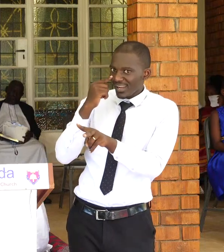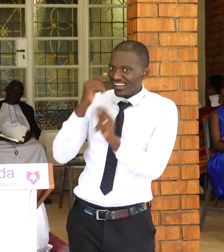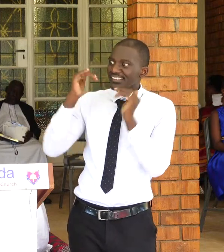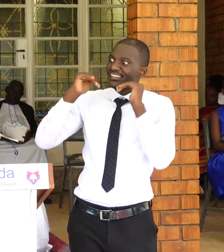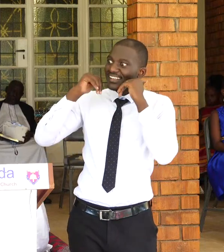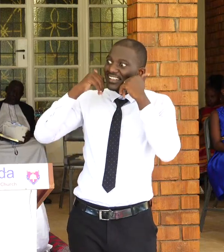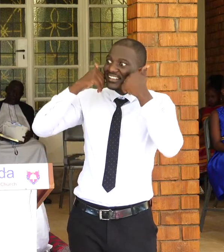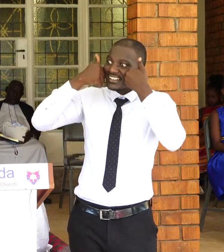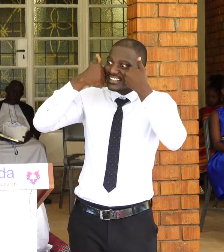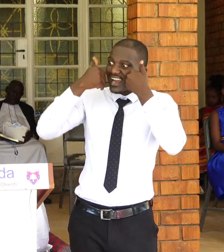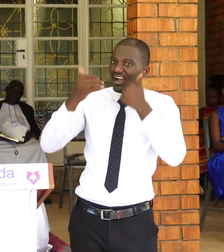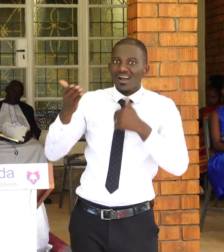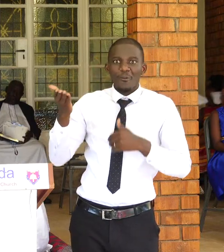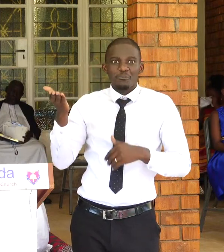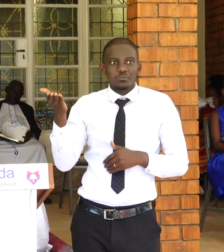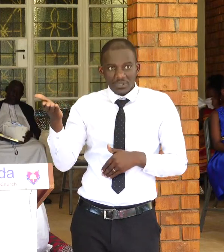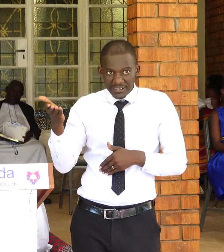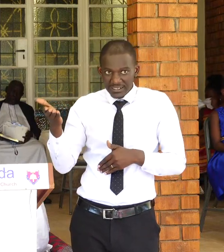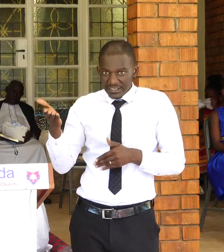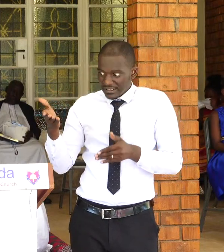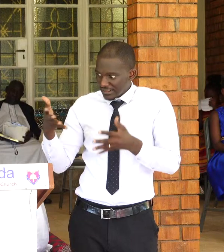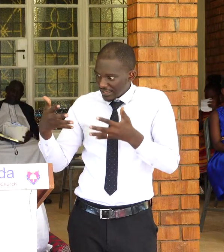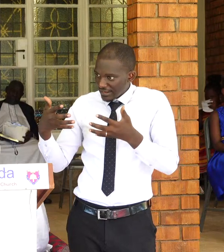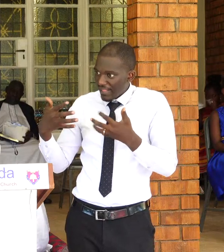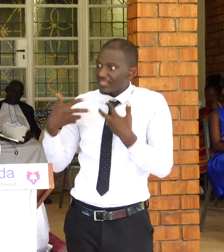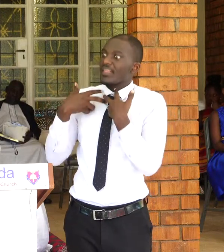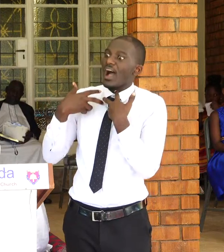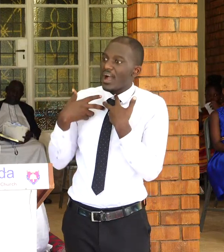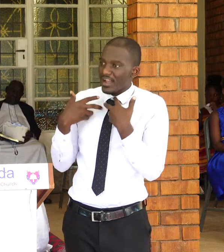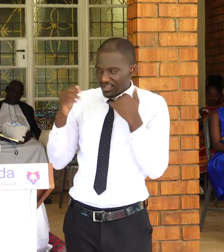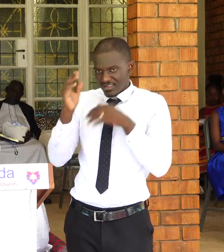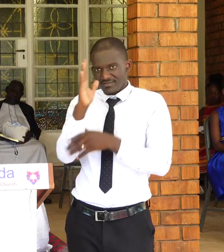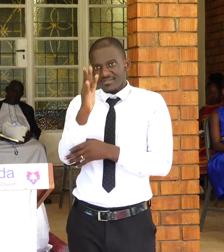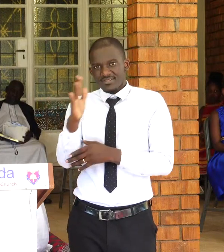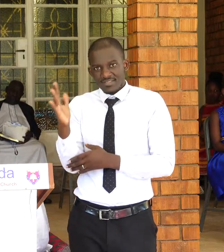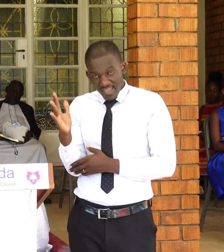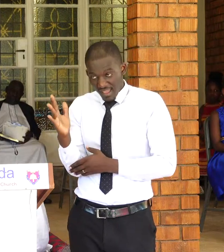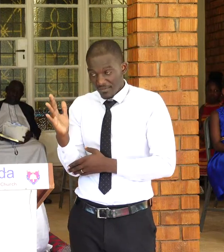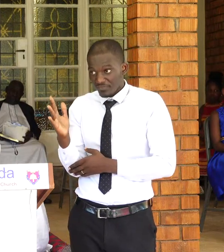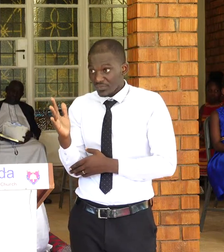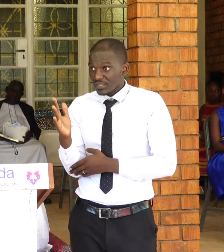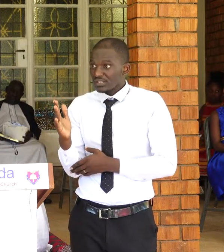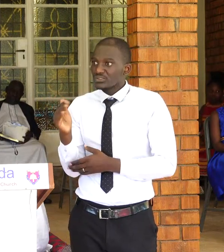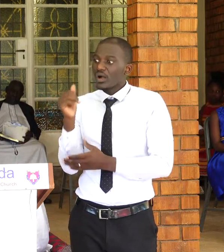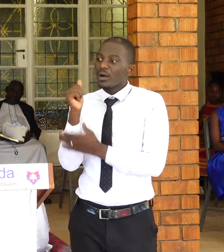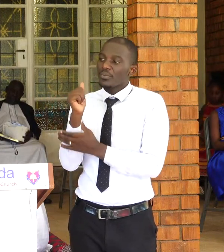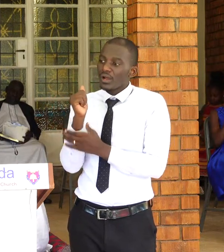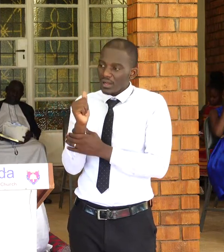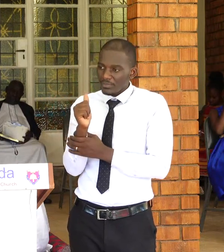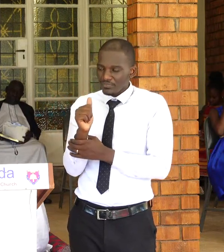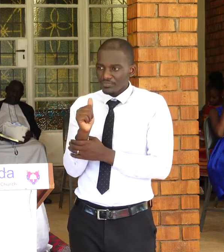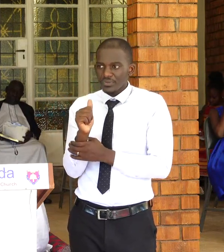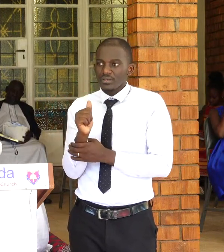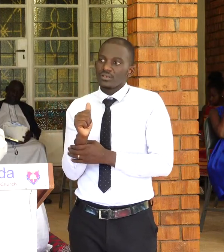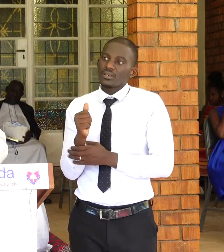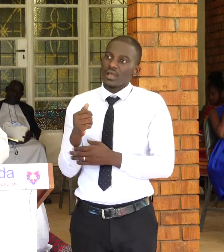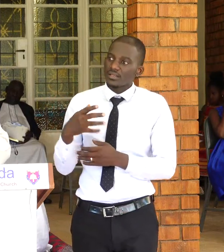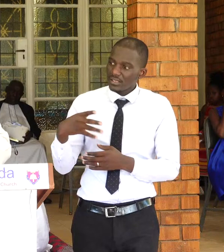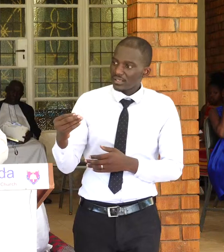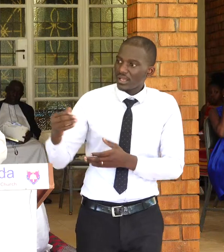endiga ensajja ng'ekwatiddwa mu kisaka n'amayembe gaayo. Ibulayimu n'agamba, n'atwala